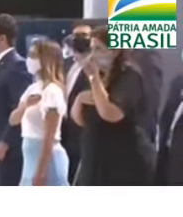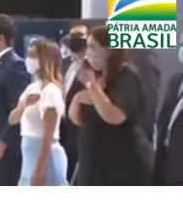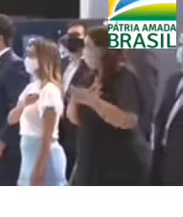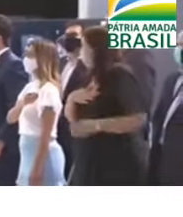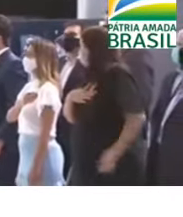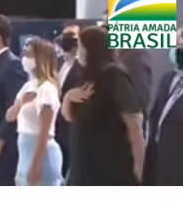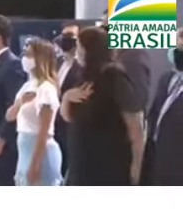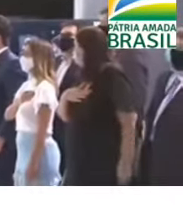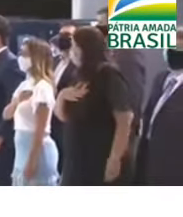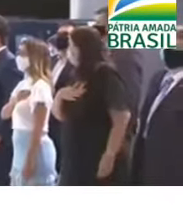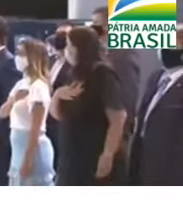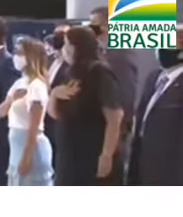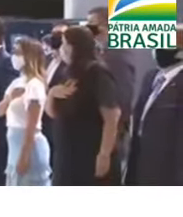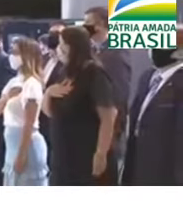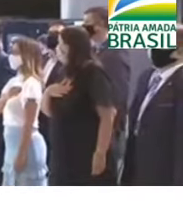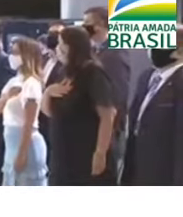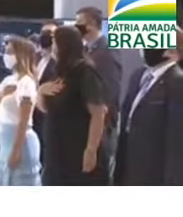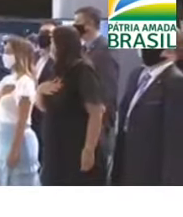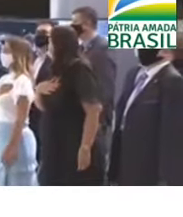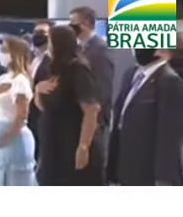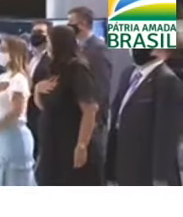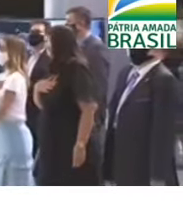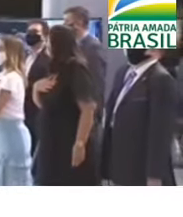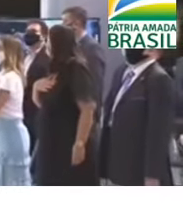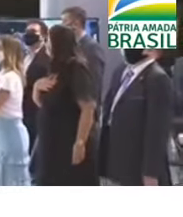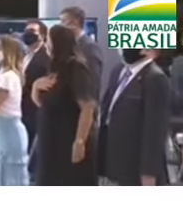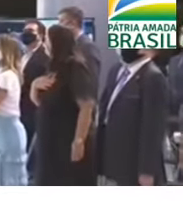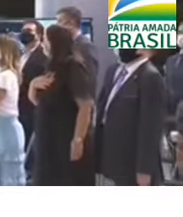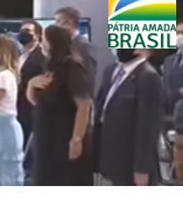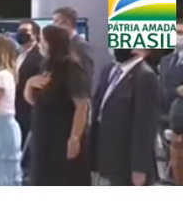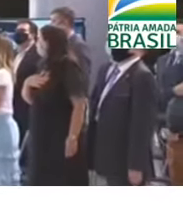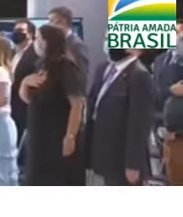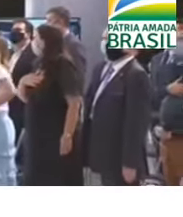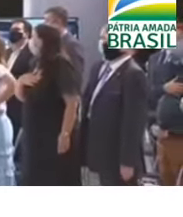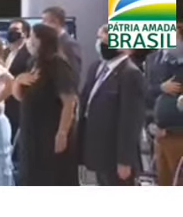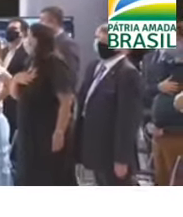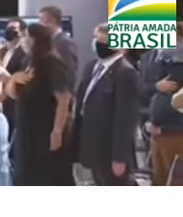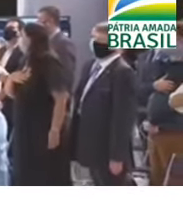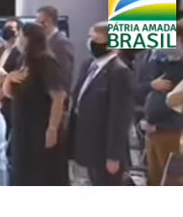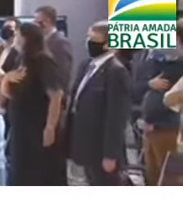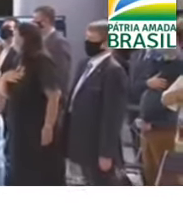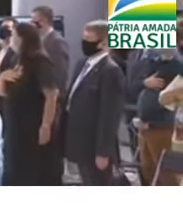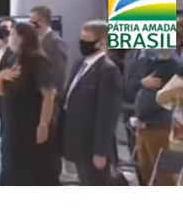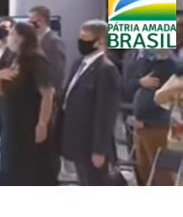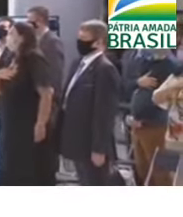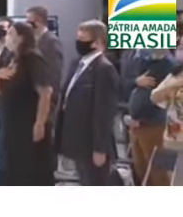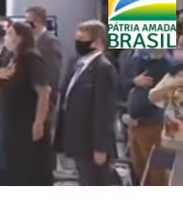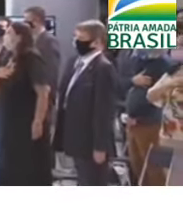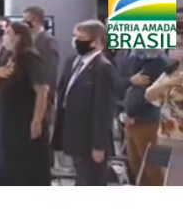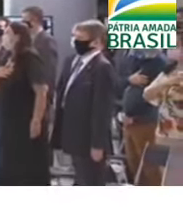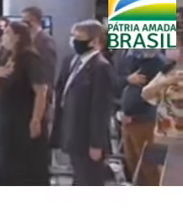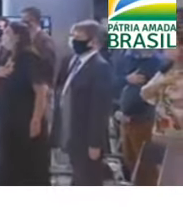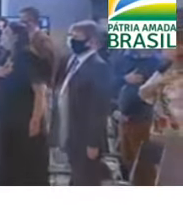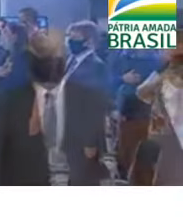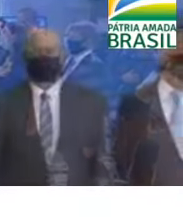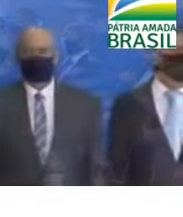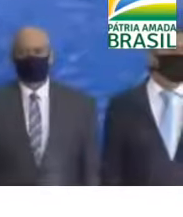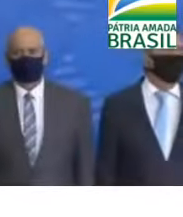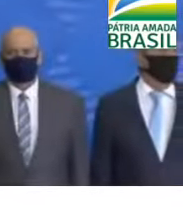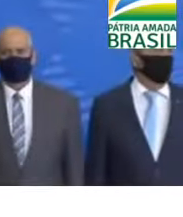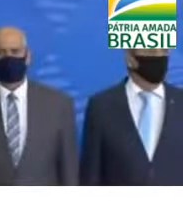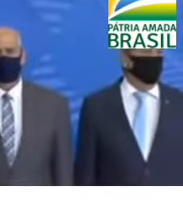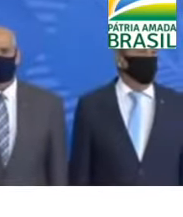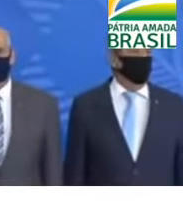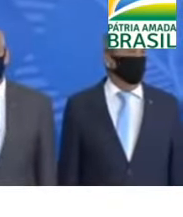imenso, raio vívido, de amor e de esperança a terra desce. Sem teu